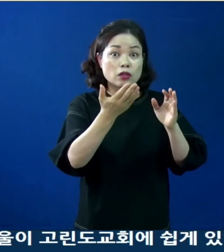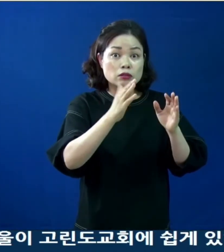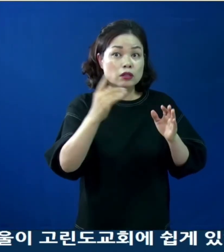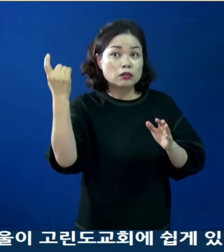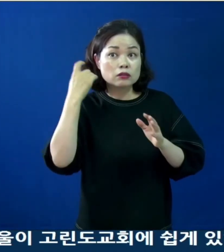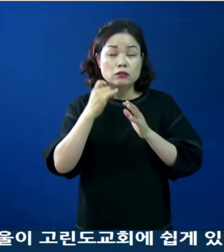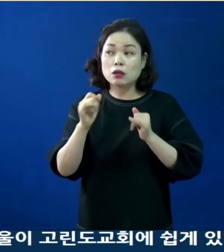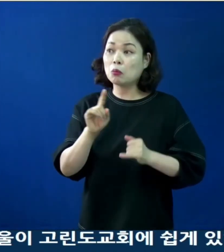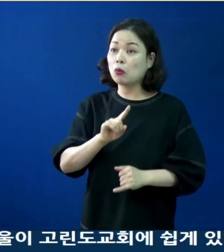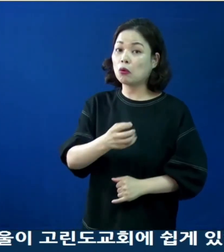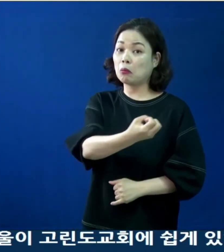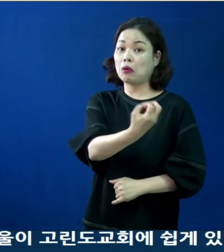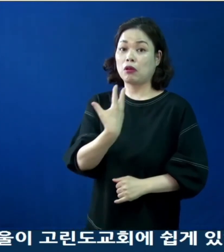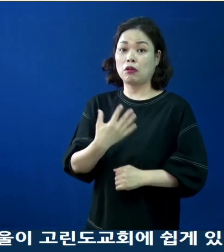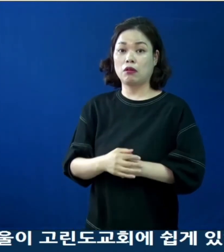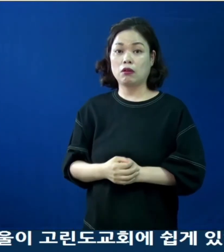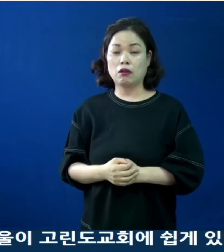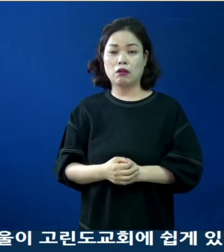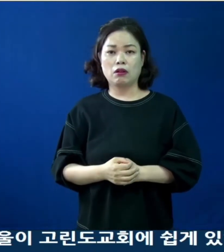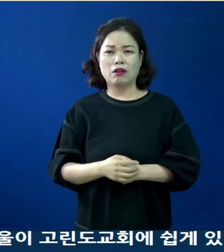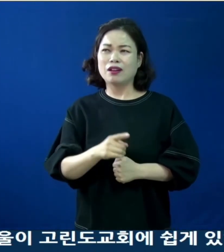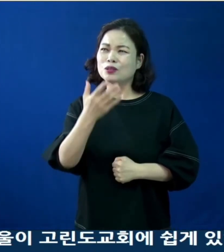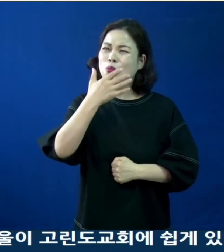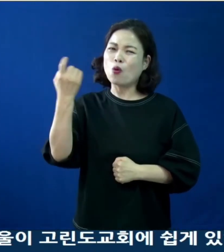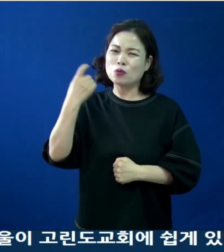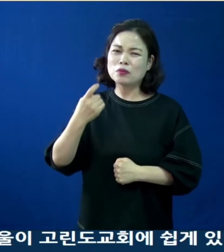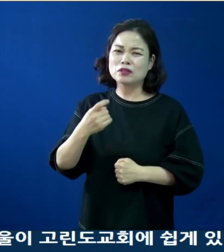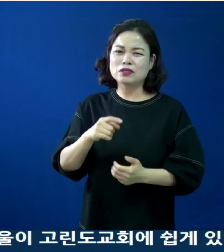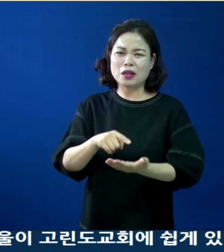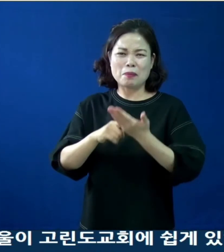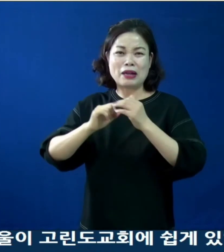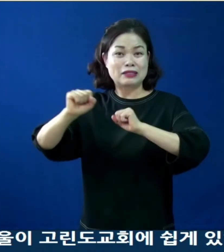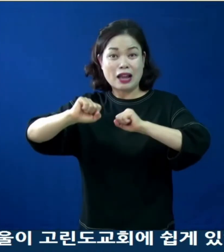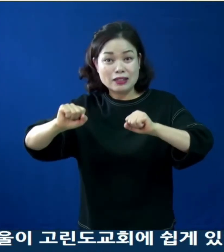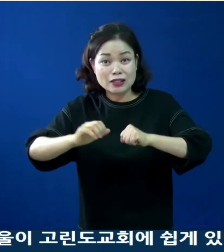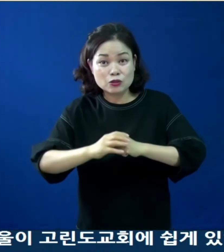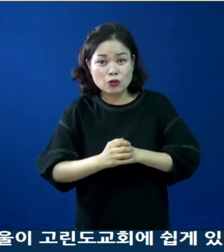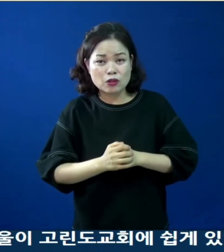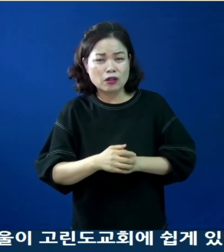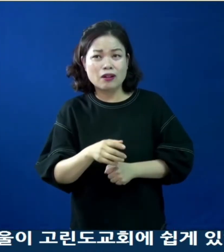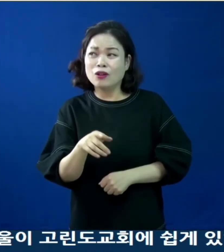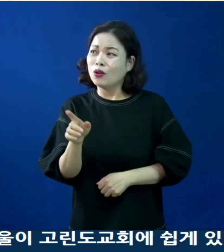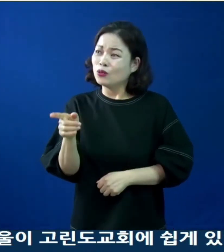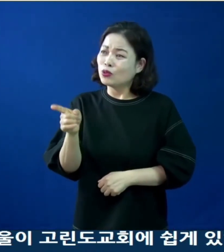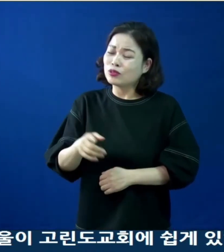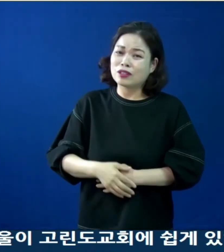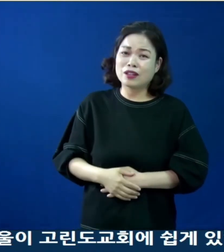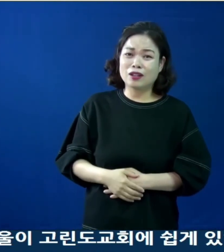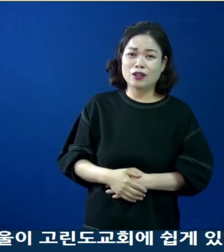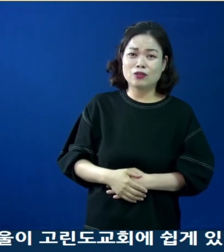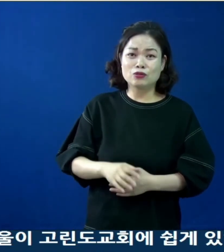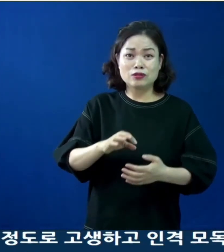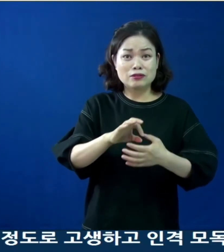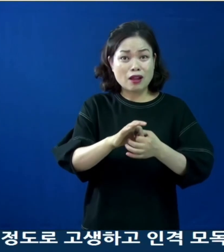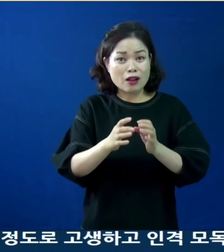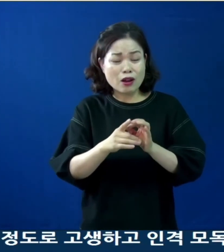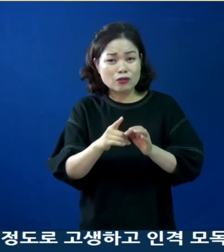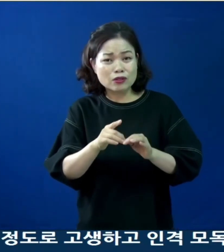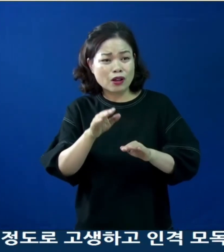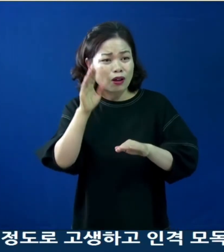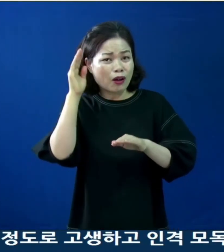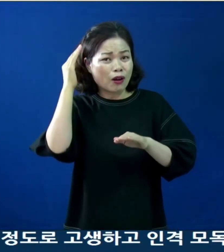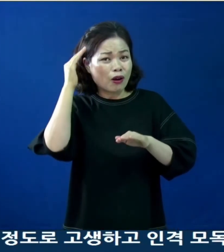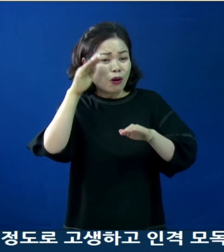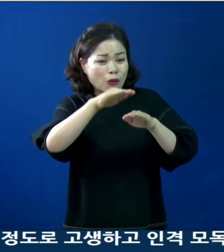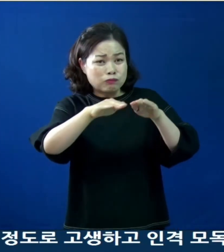듣는 사람이 뭐라 그런지 아세요? 그 복음 앞에 반응하는 게 아니고 저 사람 우리 헬라어 하는 게 왜 이렇게 수준이